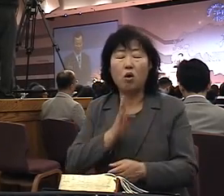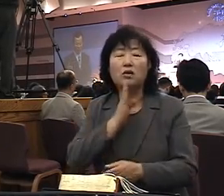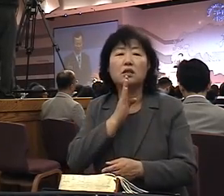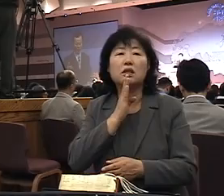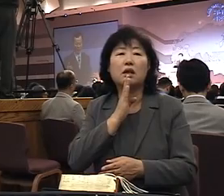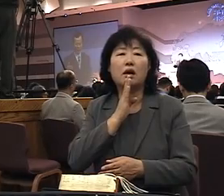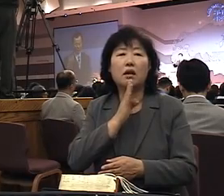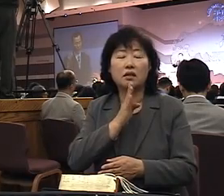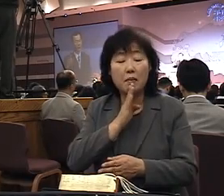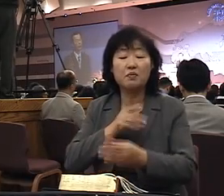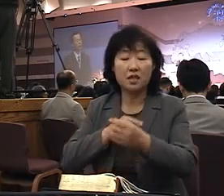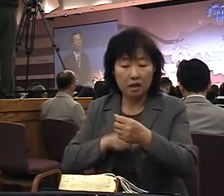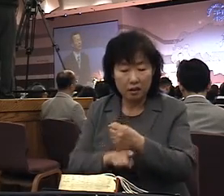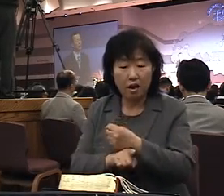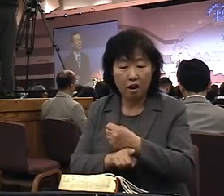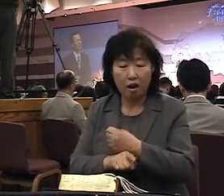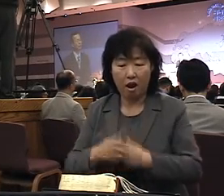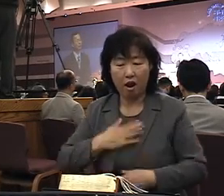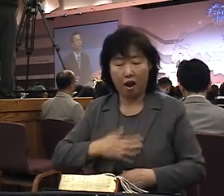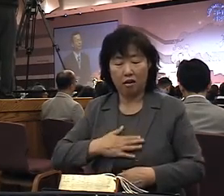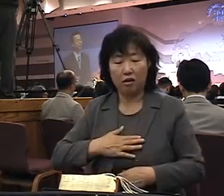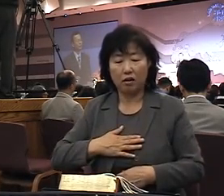진리구나 알게 되는 것입니다.